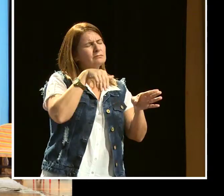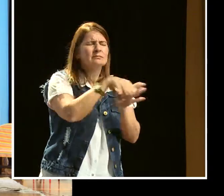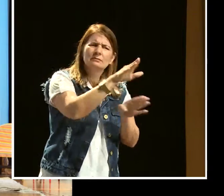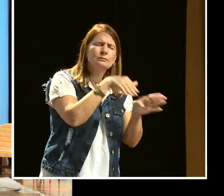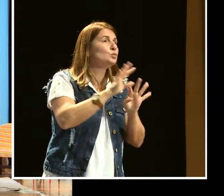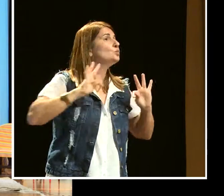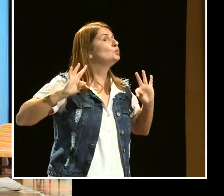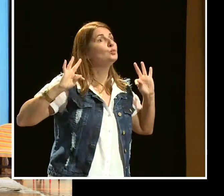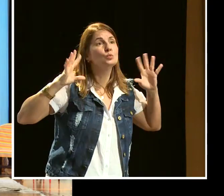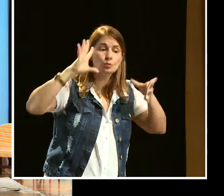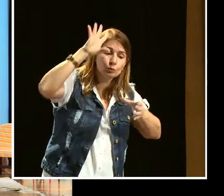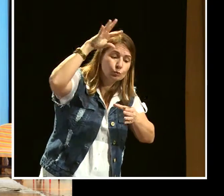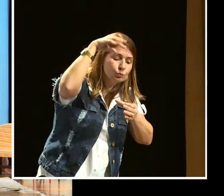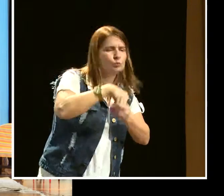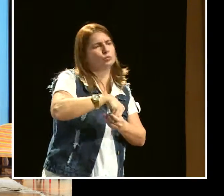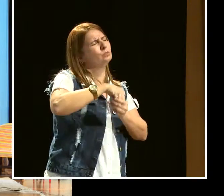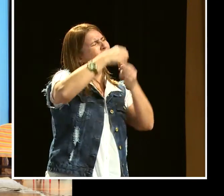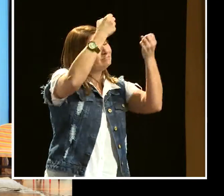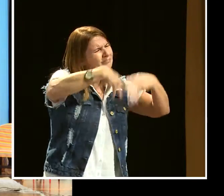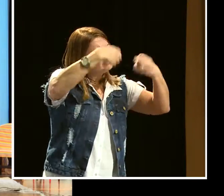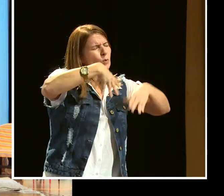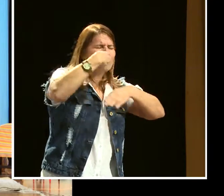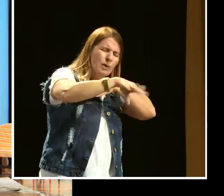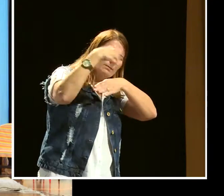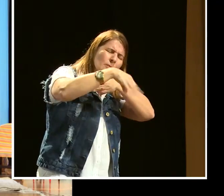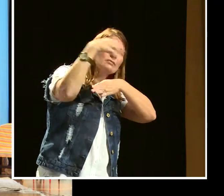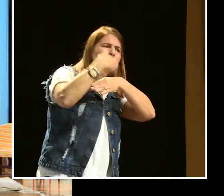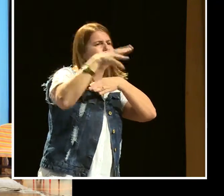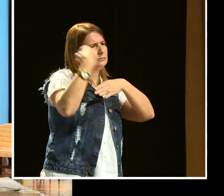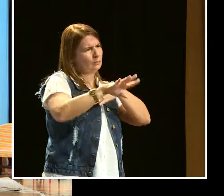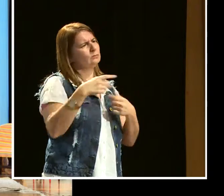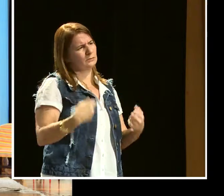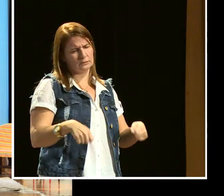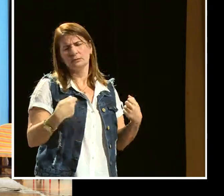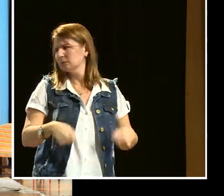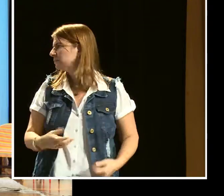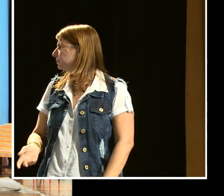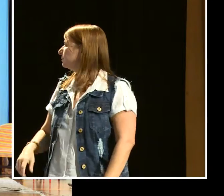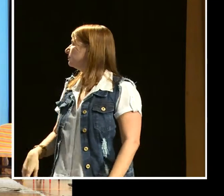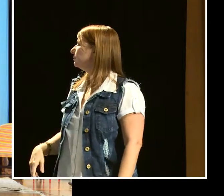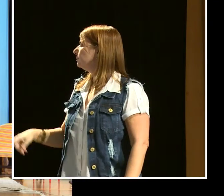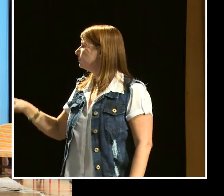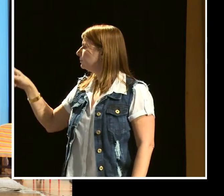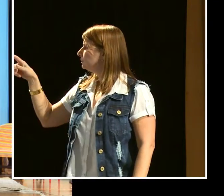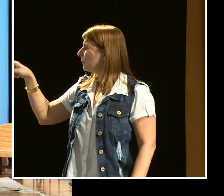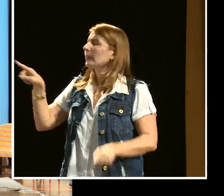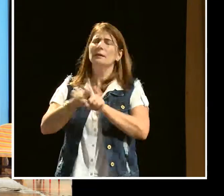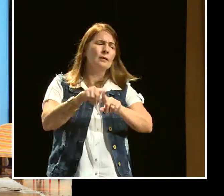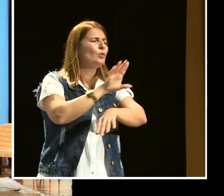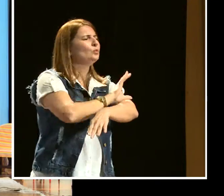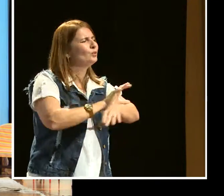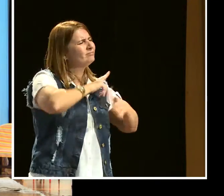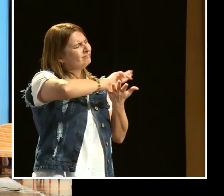pedagogia surda também é importantíssima. E é algo que a gente fala muito, a gente traz isso aos alunos e precisa